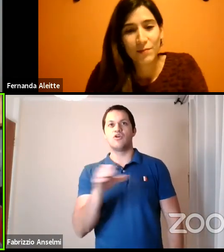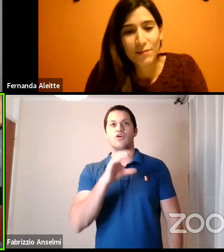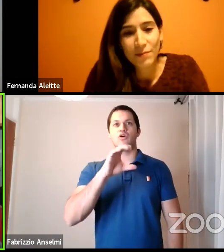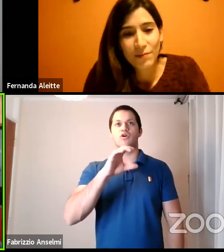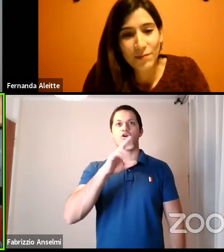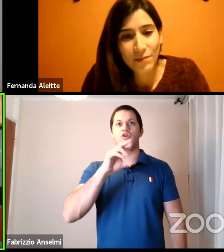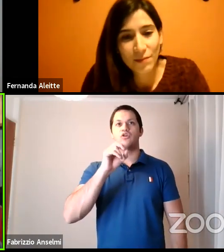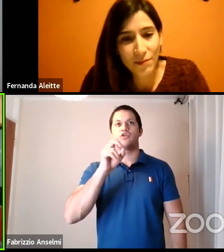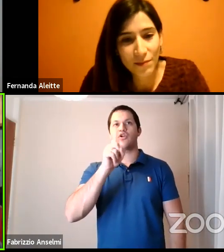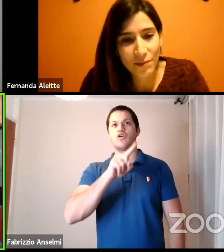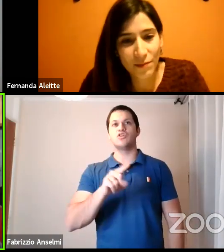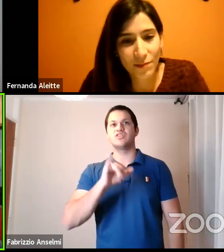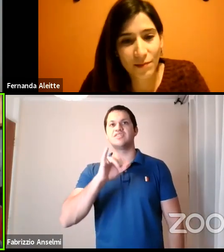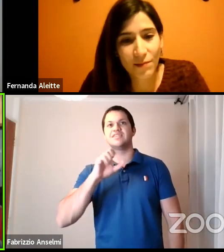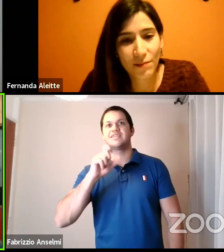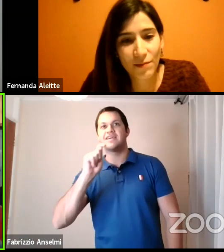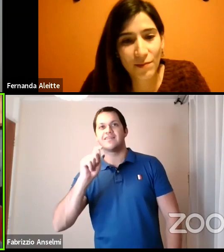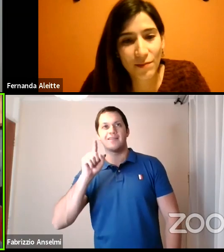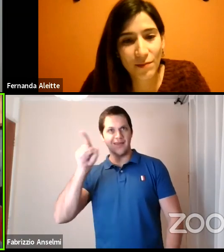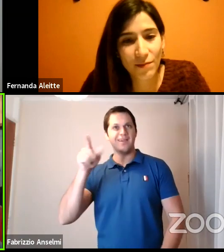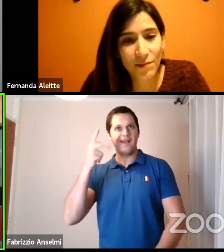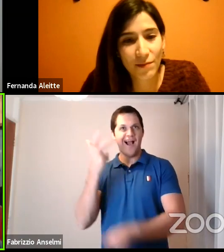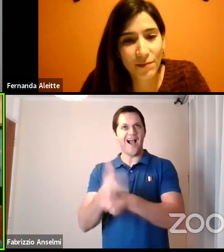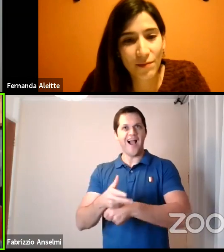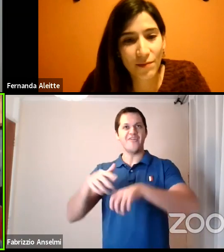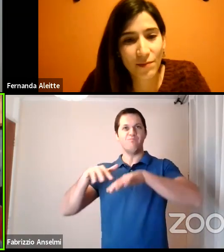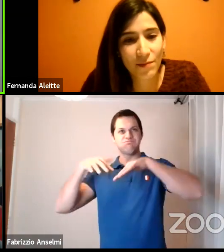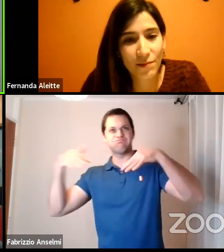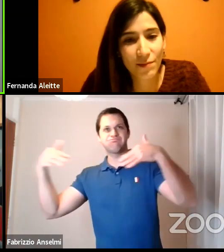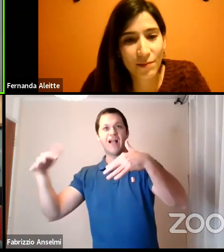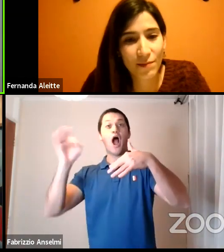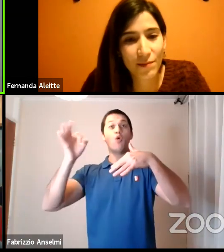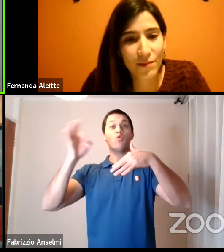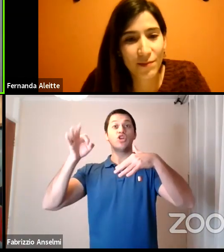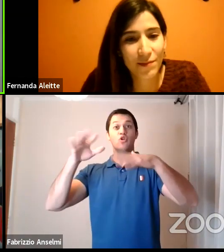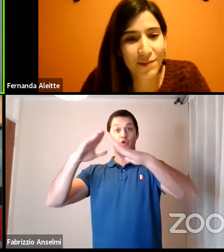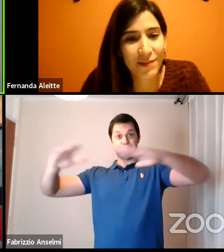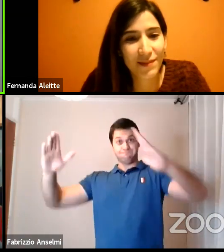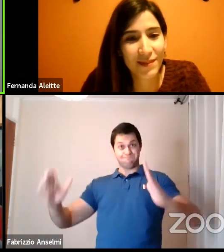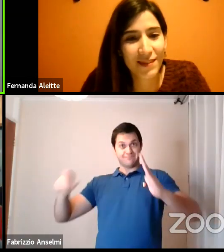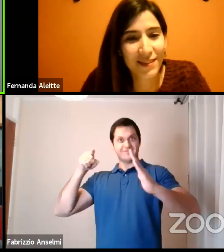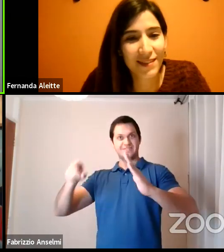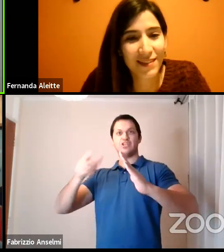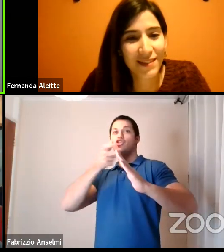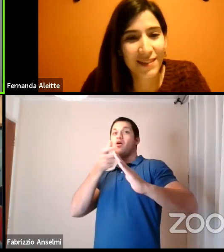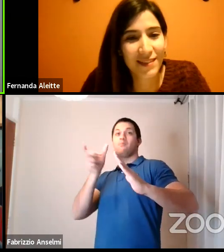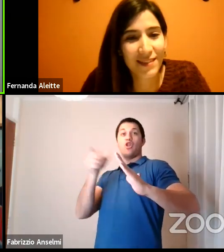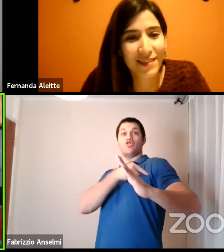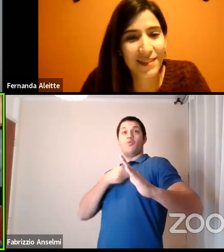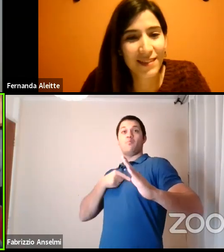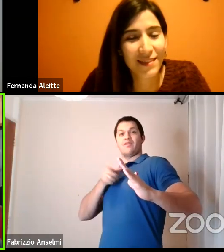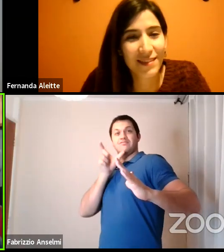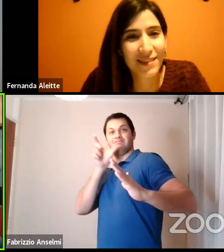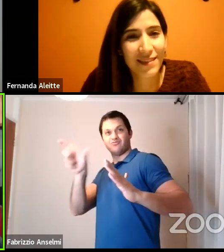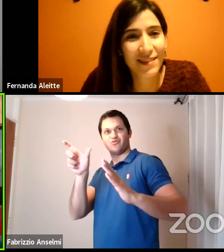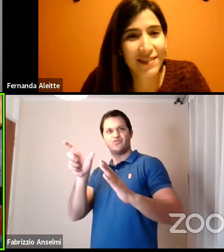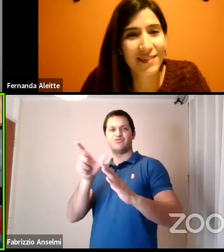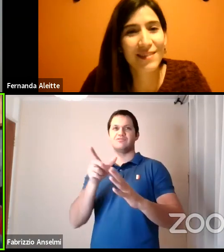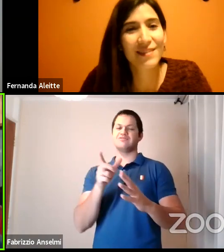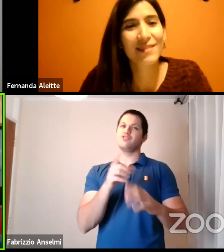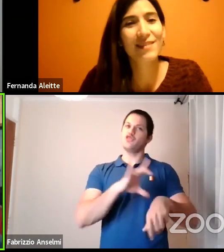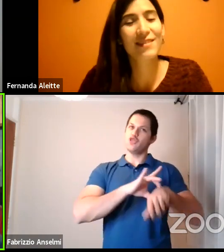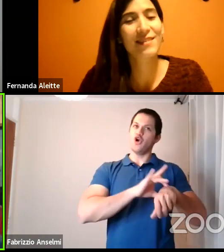la multicancha, ¿cierto? De anatomía patológica. La Facultad de Medicina. La Facultad de Medicina, el doctor Crosiet. Estuvo presente en el Congreso